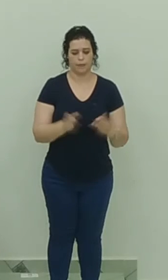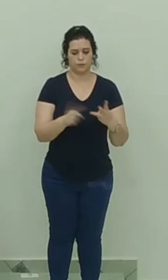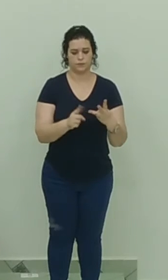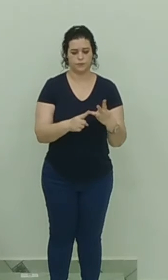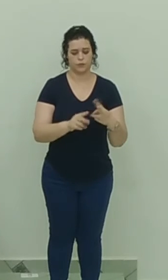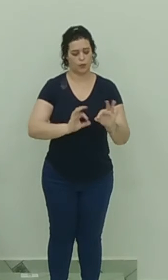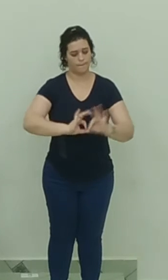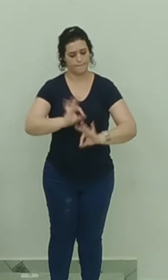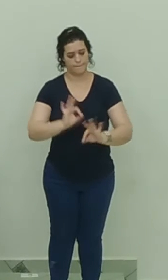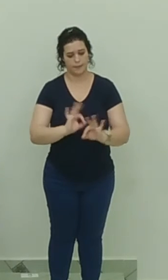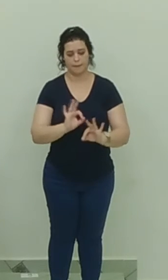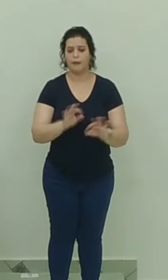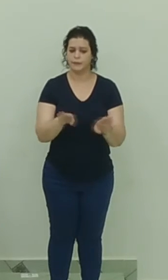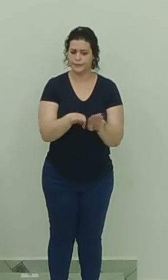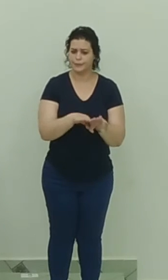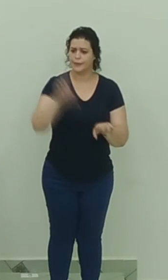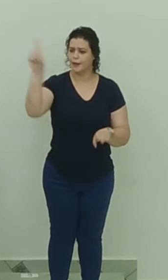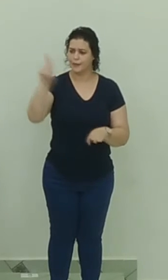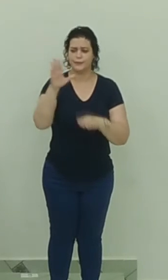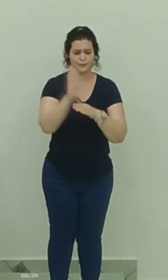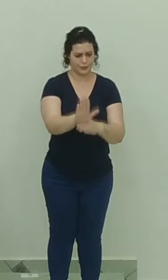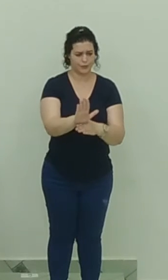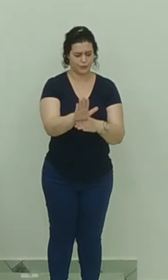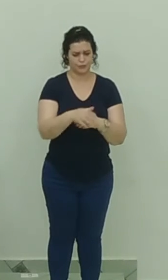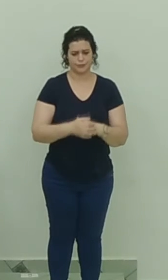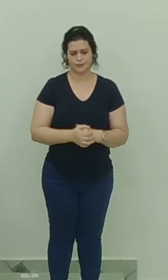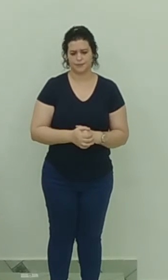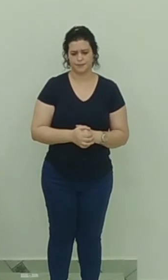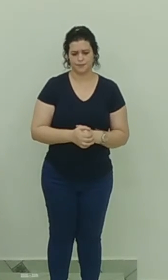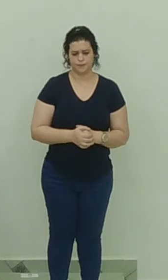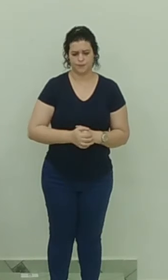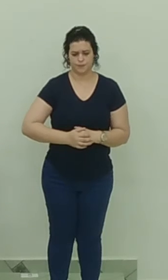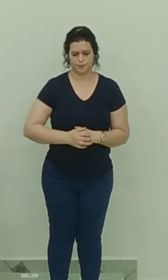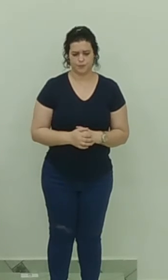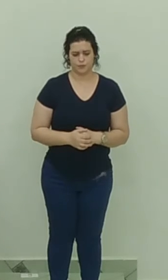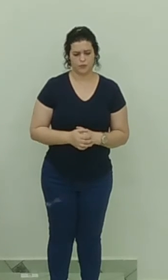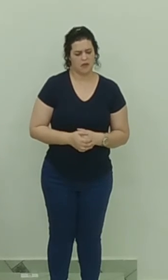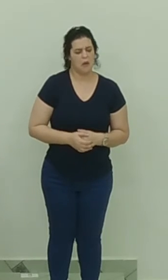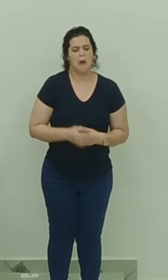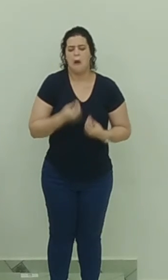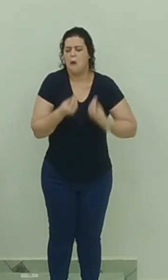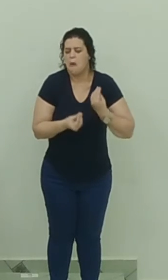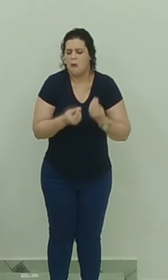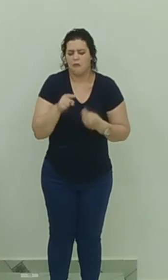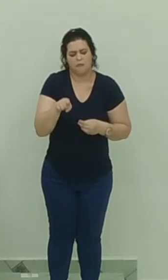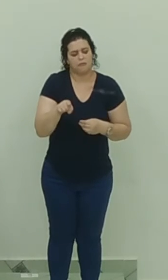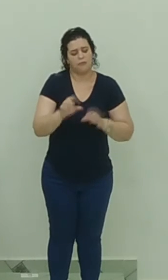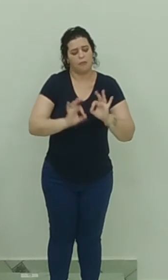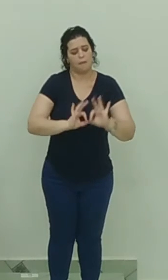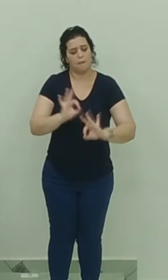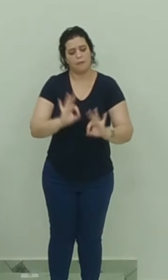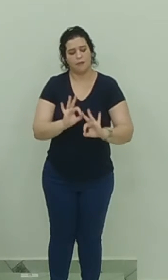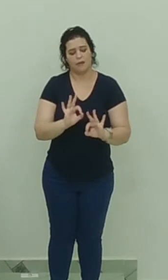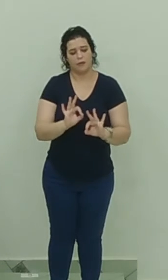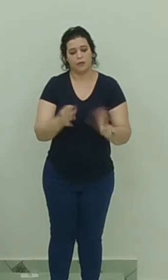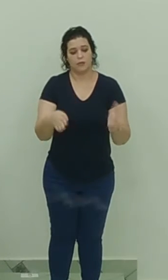Preparação é com Deus e com você também. Como você tem se preparado para o reino de